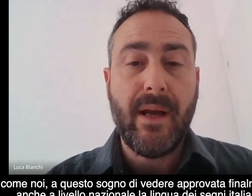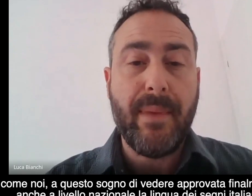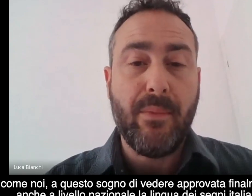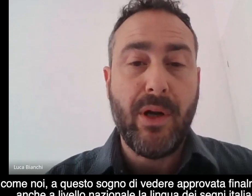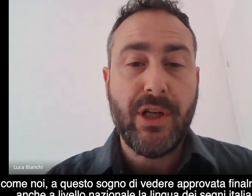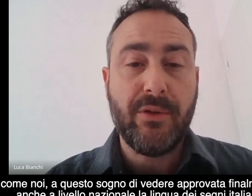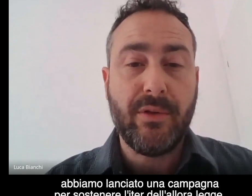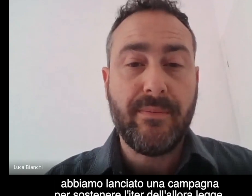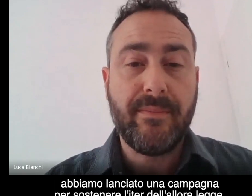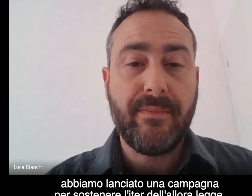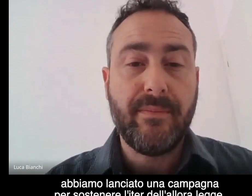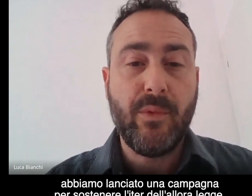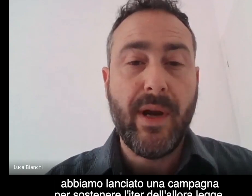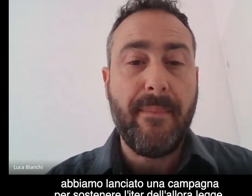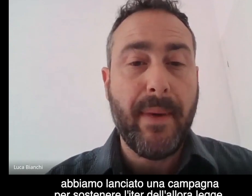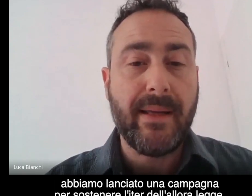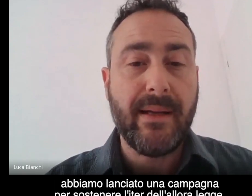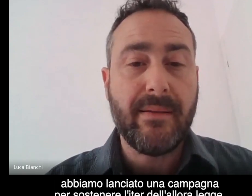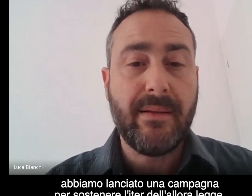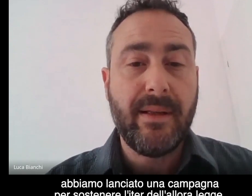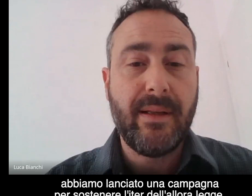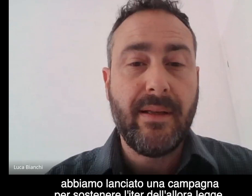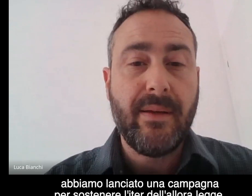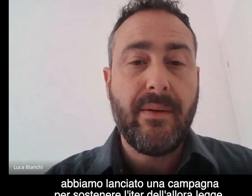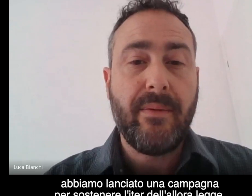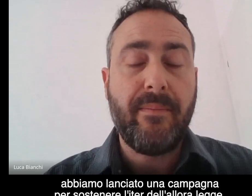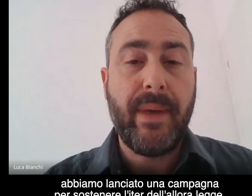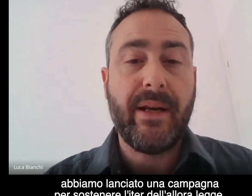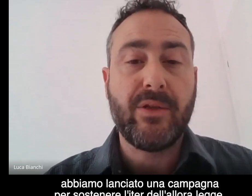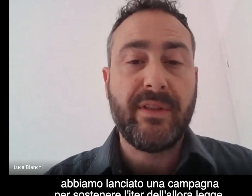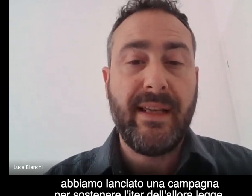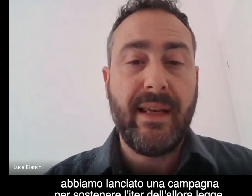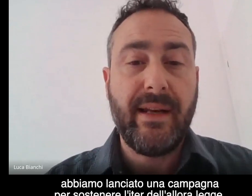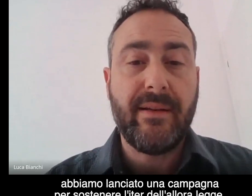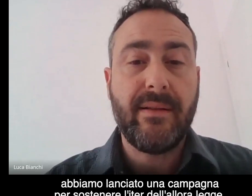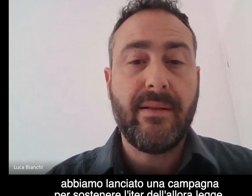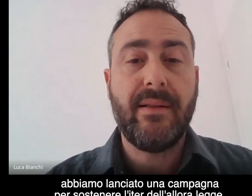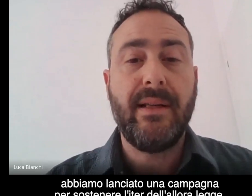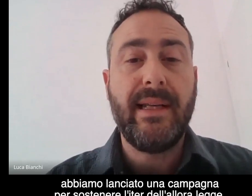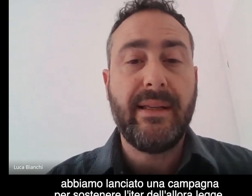abbiamo lanciato una campagna per sostenere leader